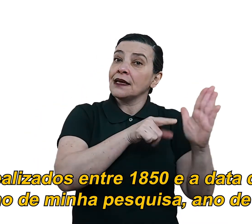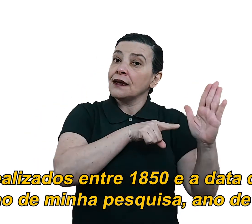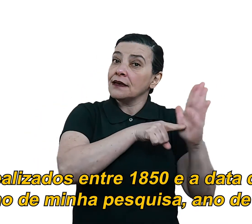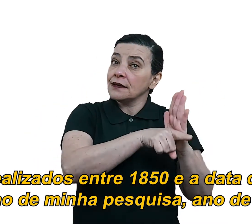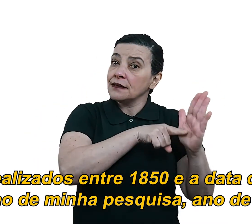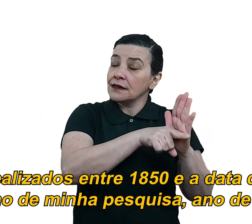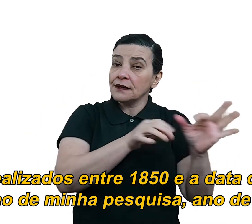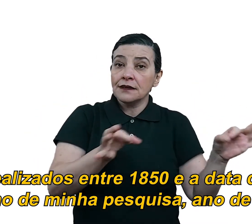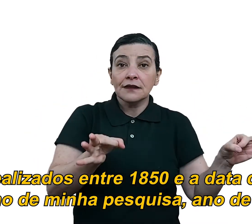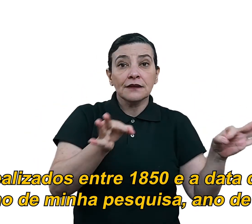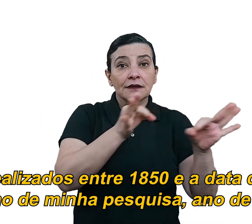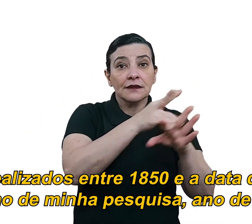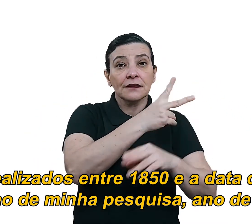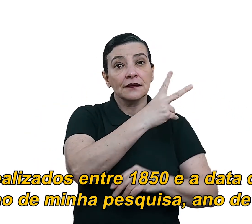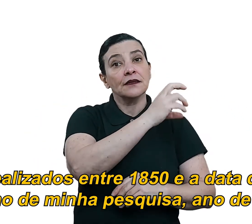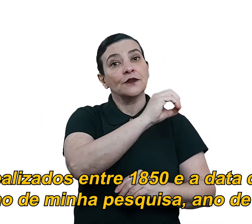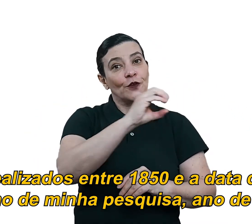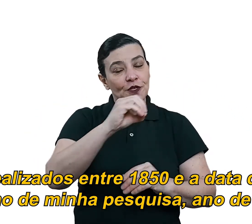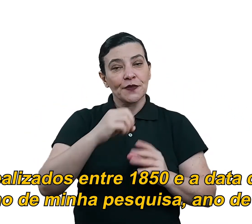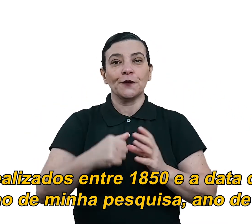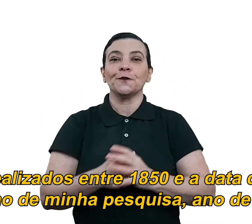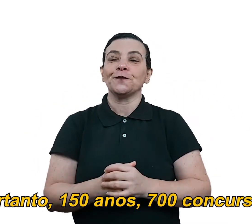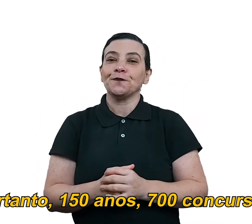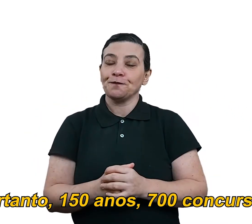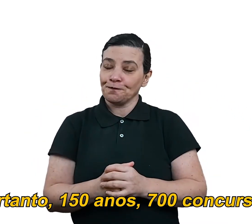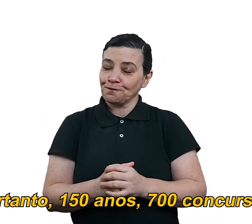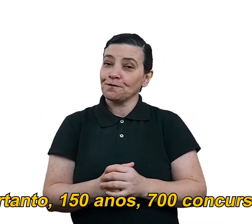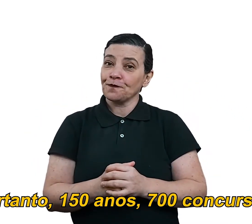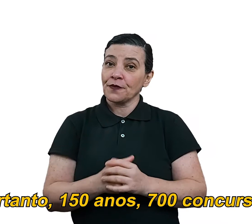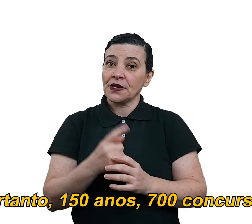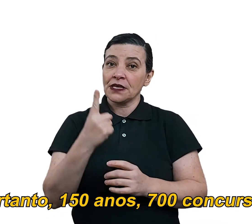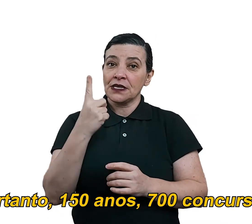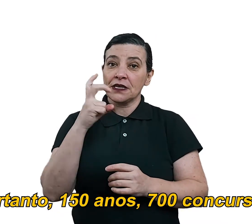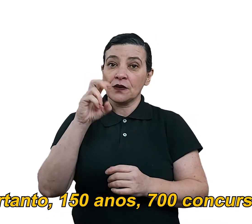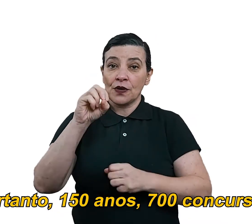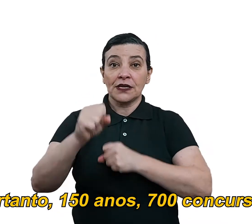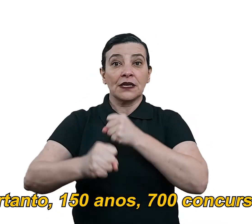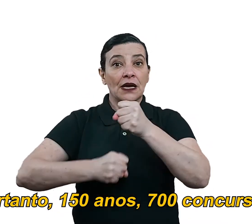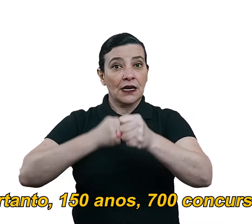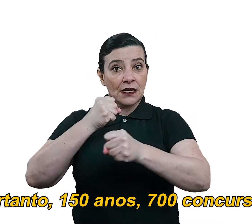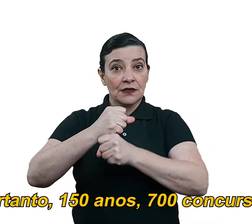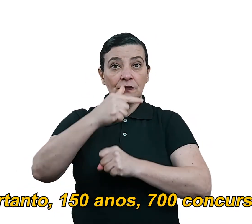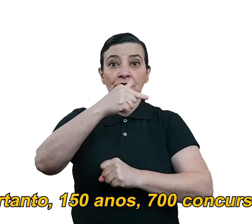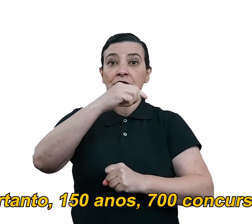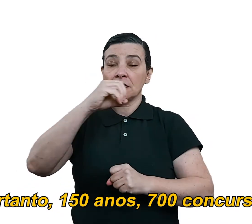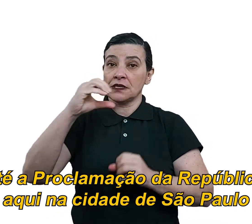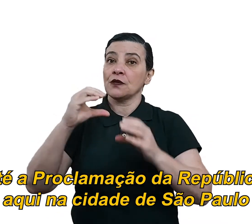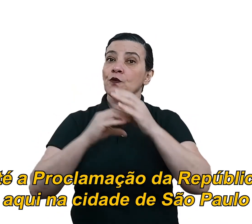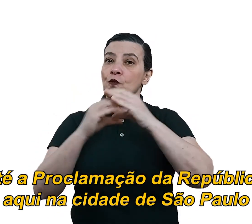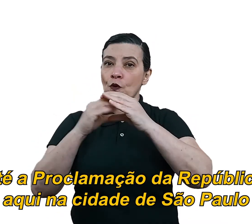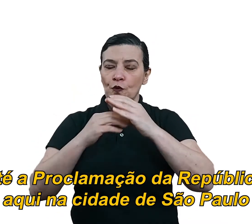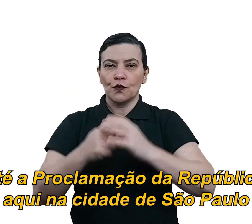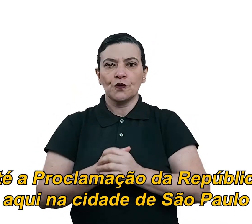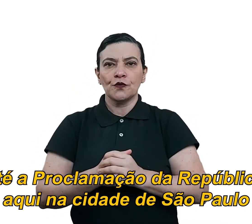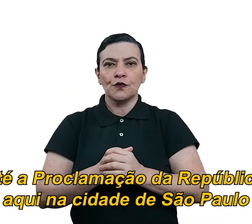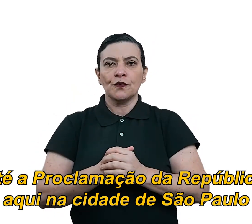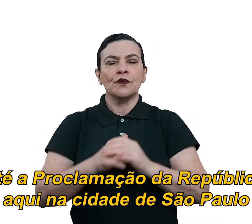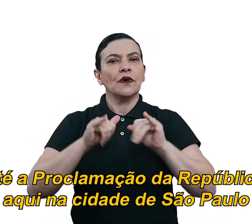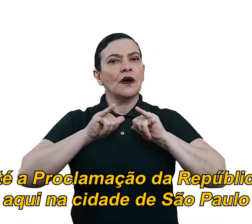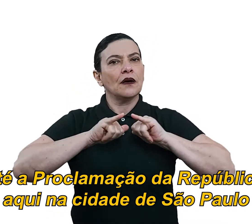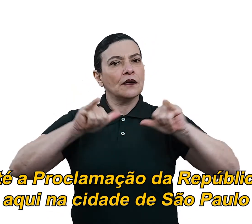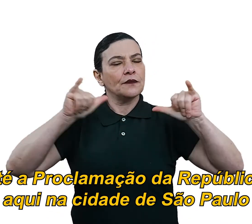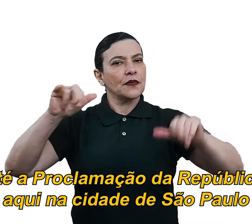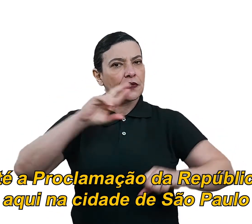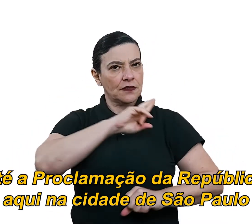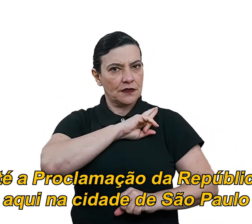de término de minha pesquisa, ano de 2000. Portanto, 150 anos, 700 concursos. Até a proclamação